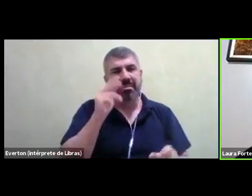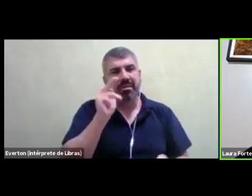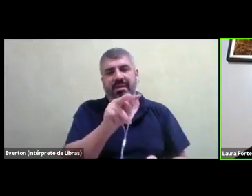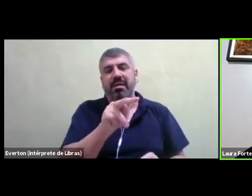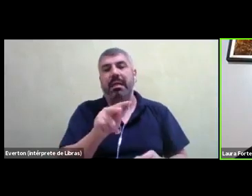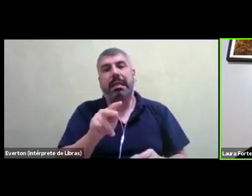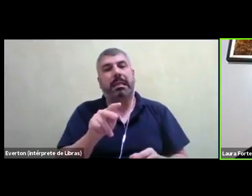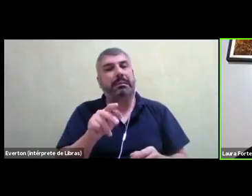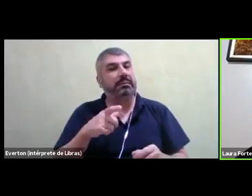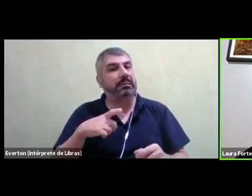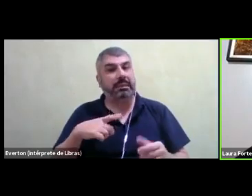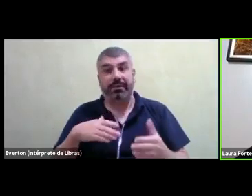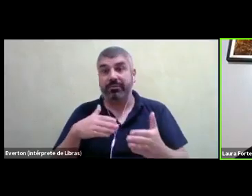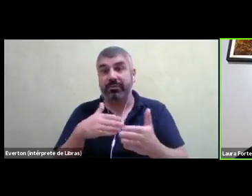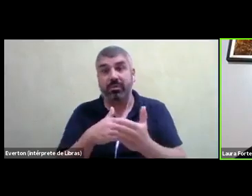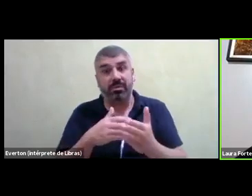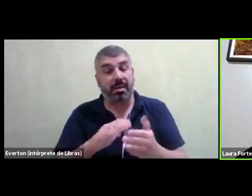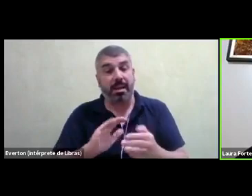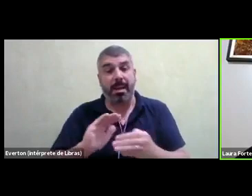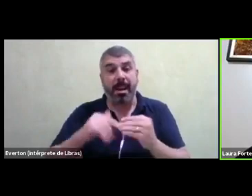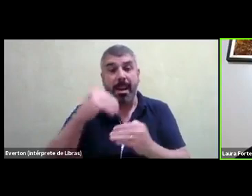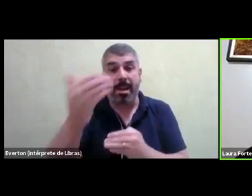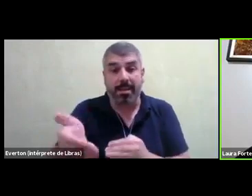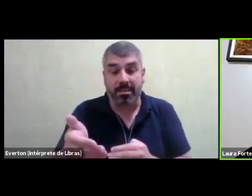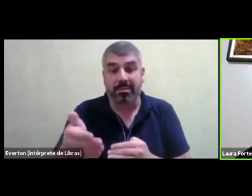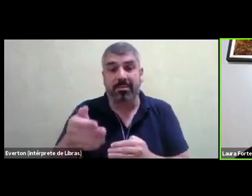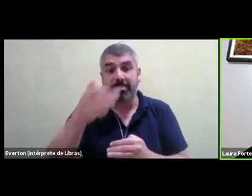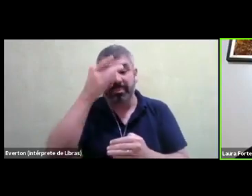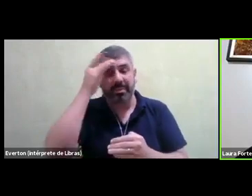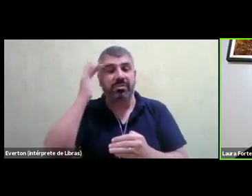transfronteiriços, ou seja, que estão em